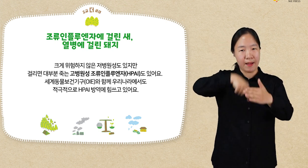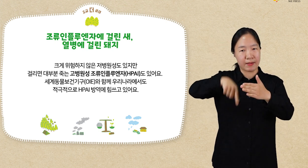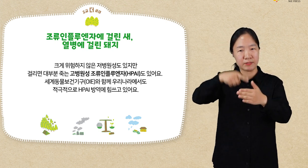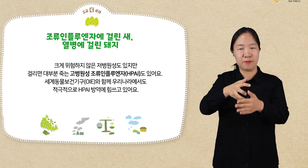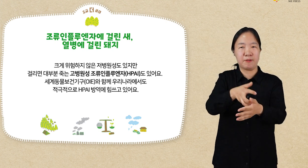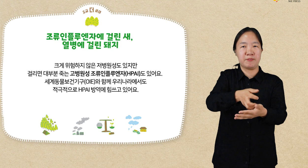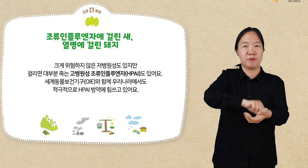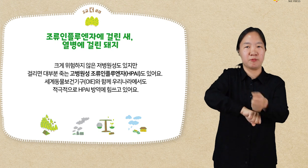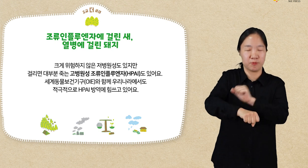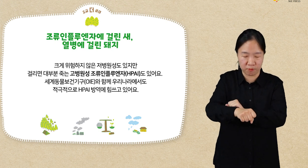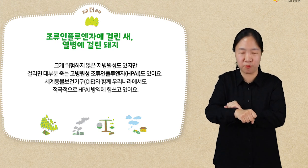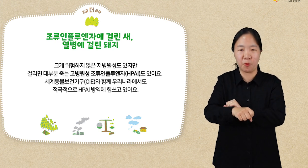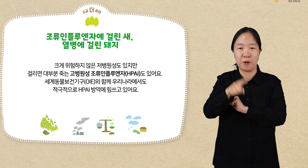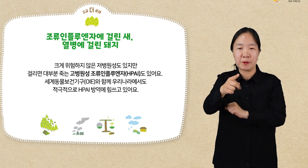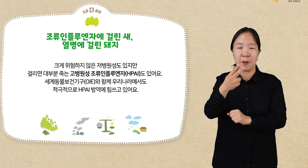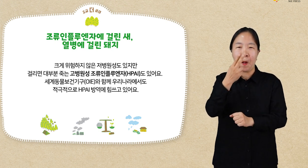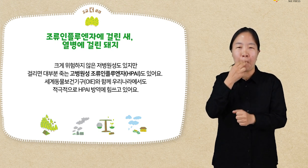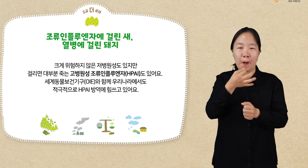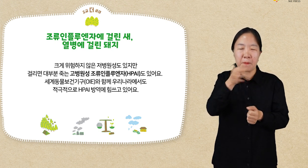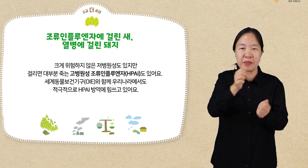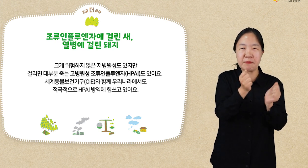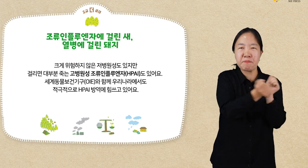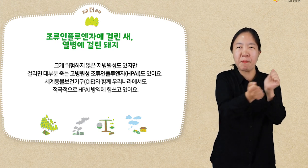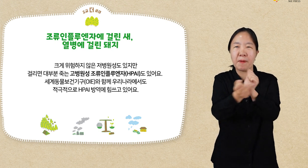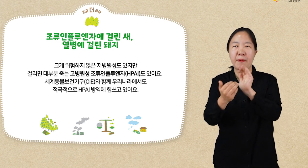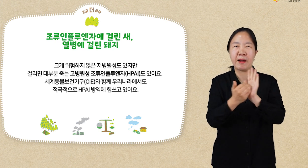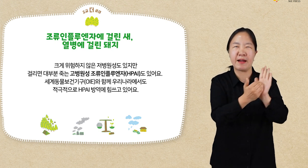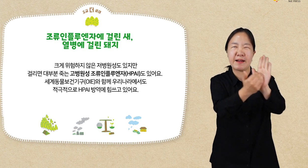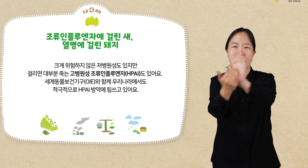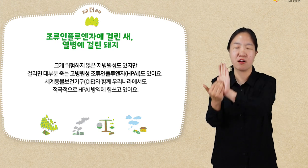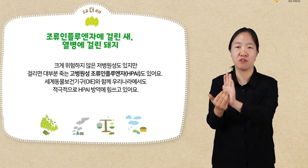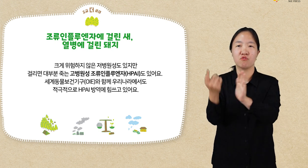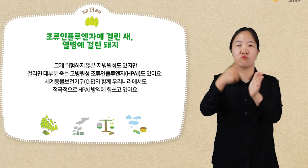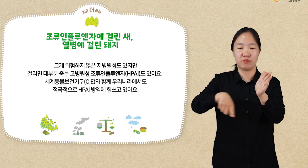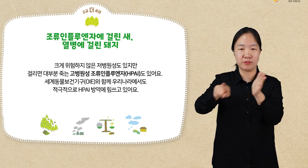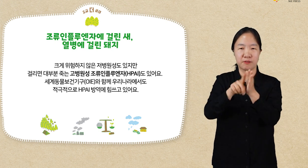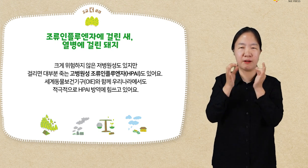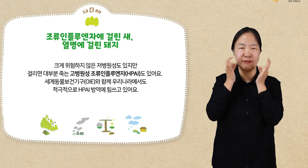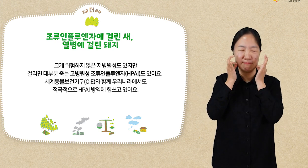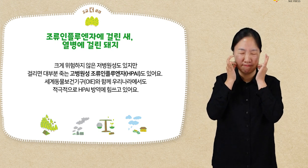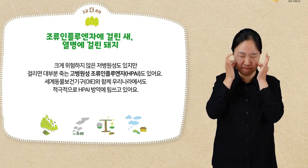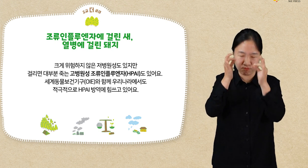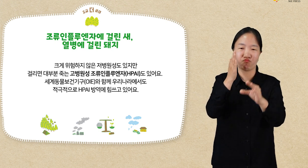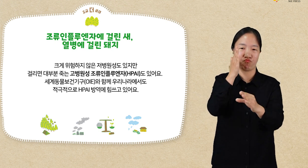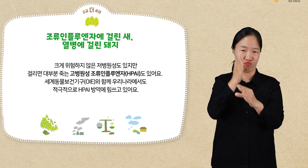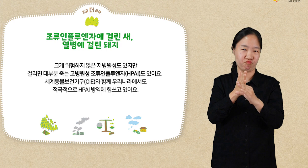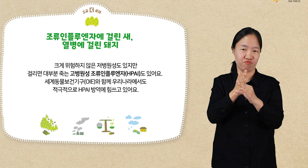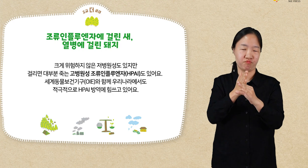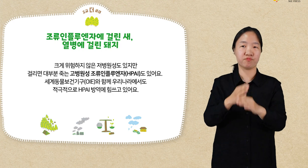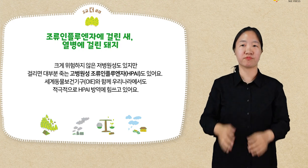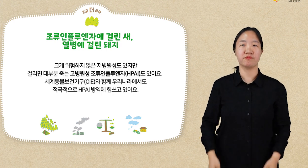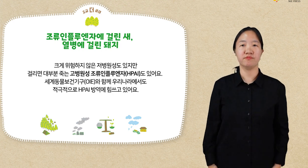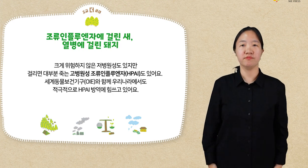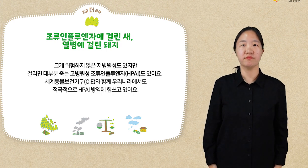우리나라에서도 적극적으로 고병원성 조류 인플루엔자 방역에 힘쓰고 있어요.